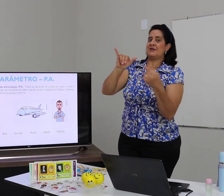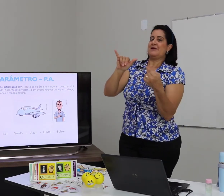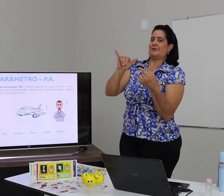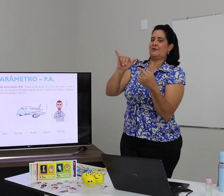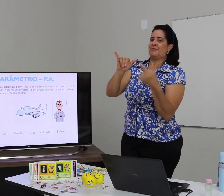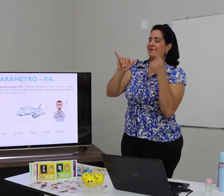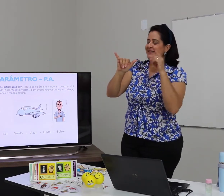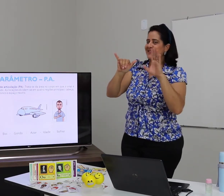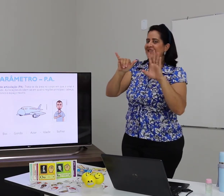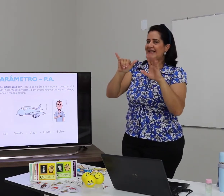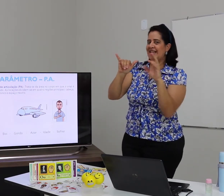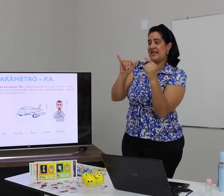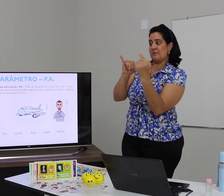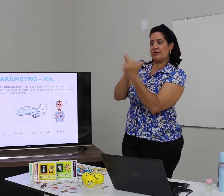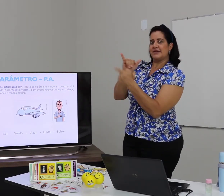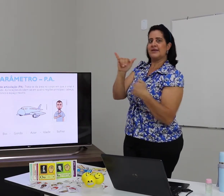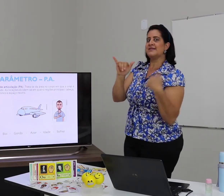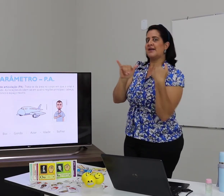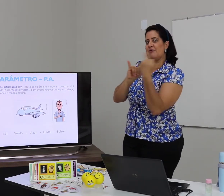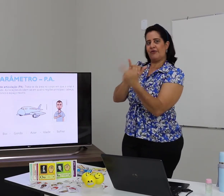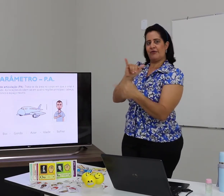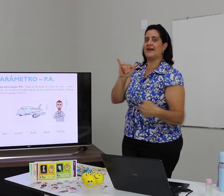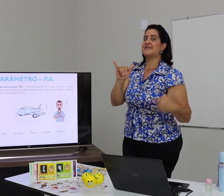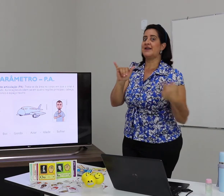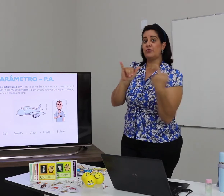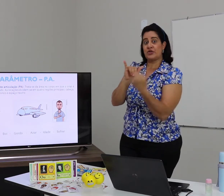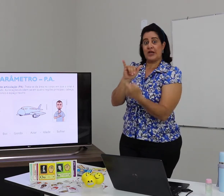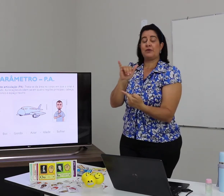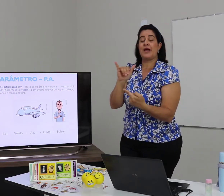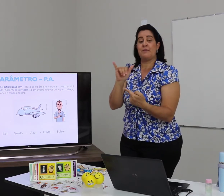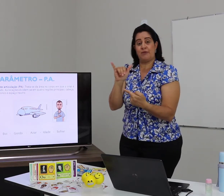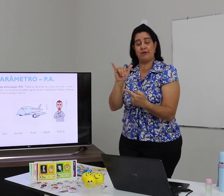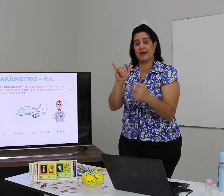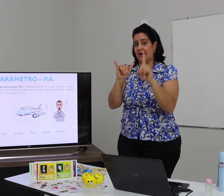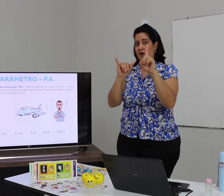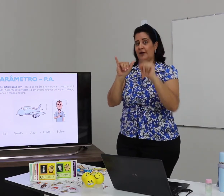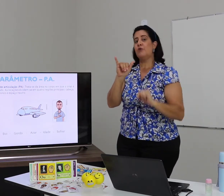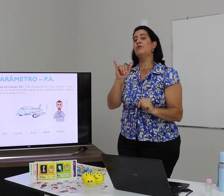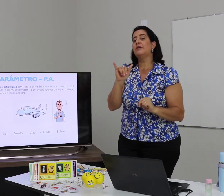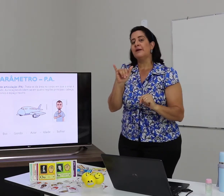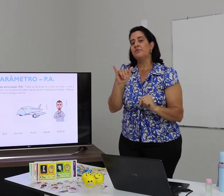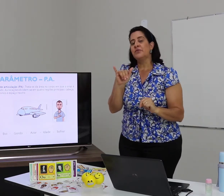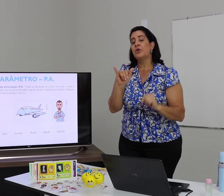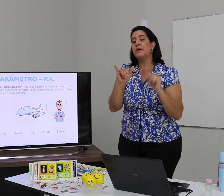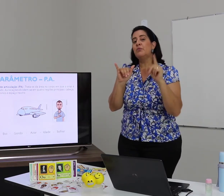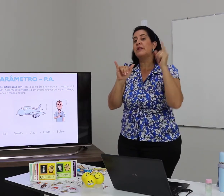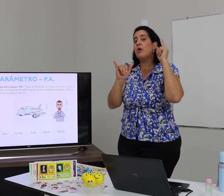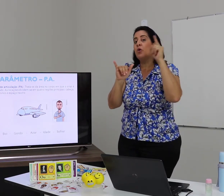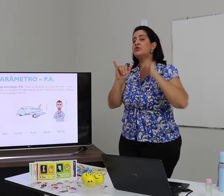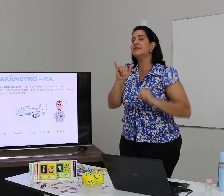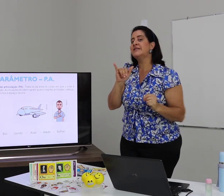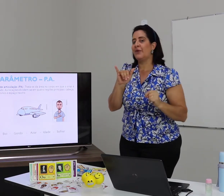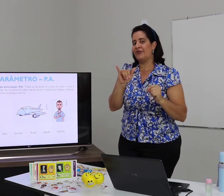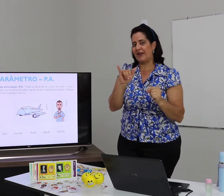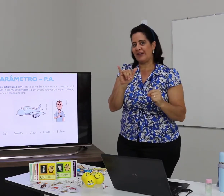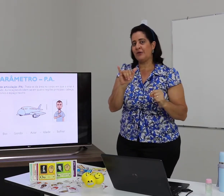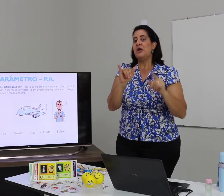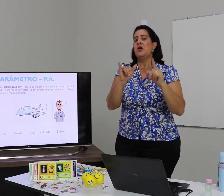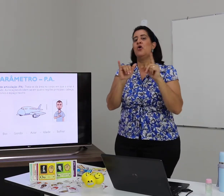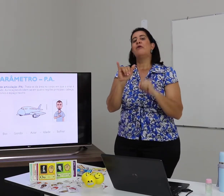Y, para vocês entenderem que muitas vezes a configuração, o jeito que a mão fica, não muda. O que muda é onde o sinal é feito, o